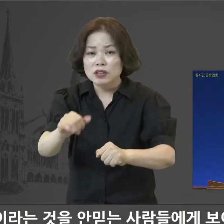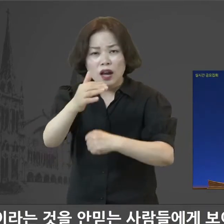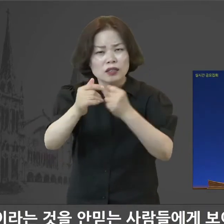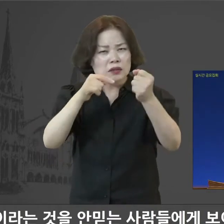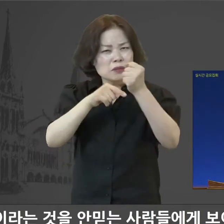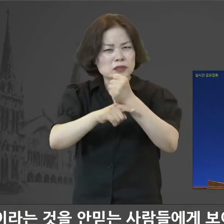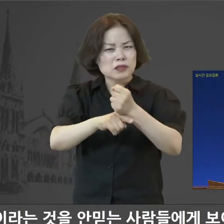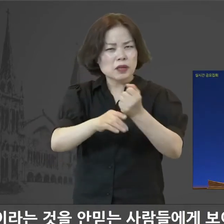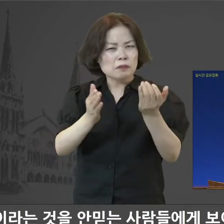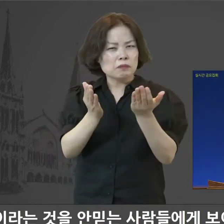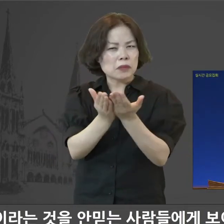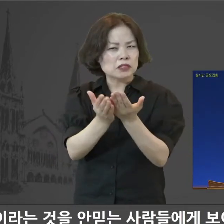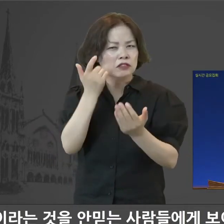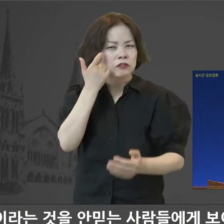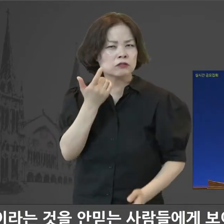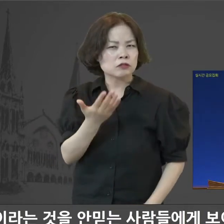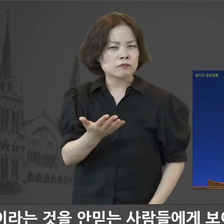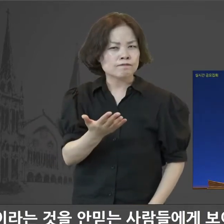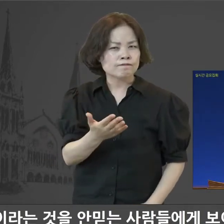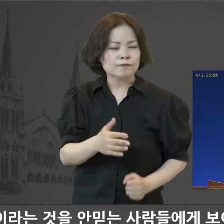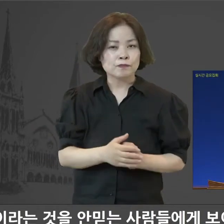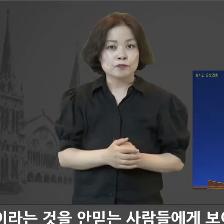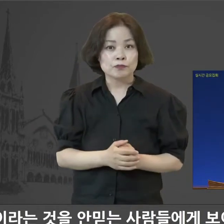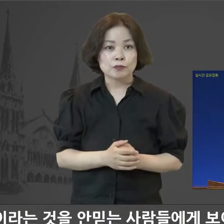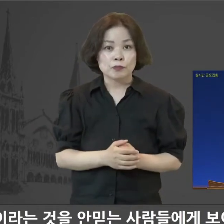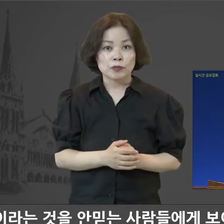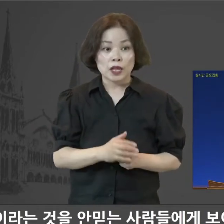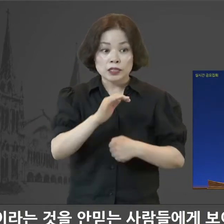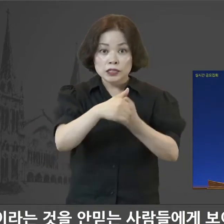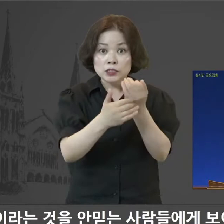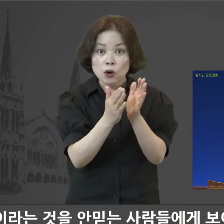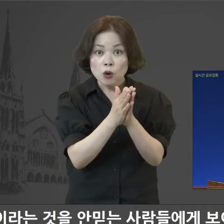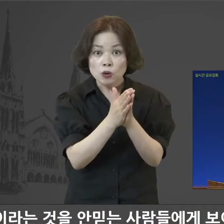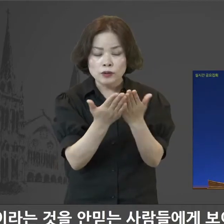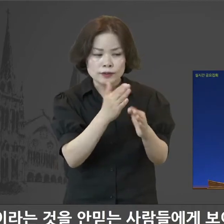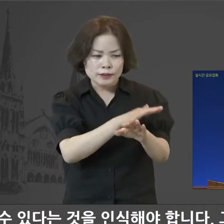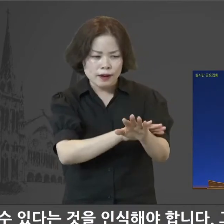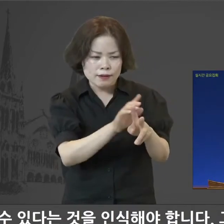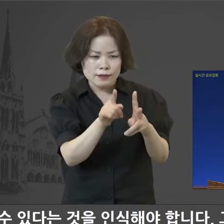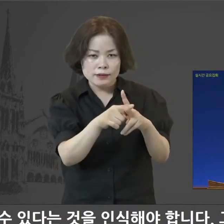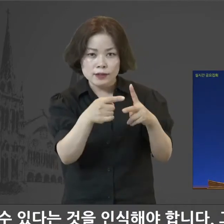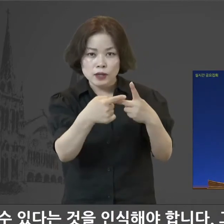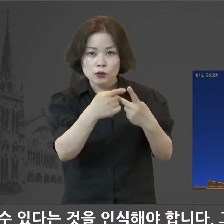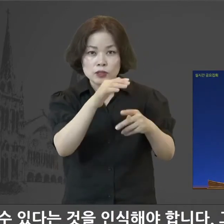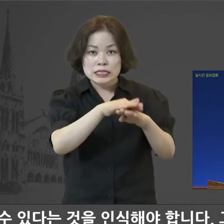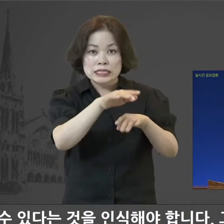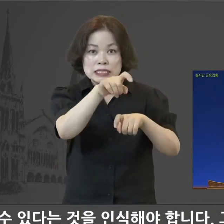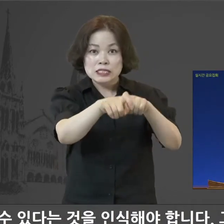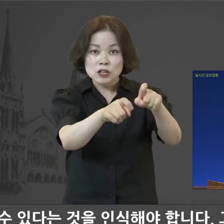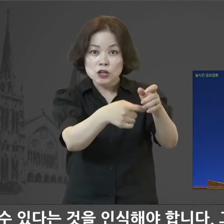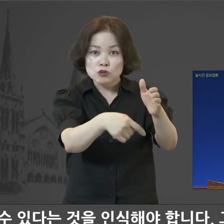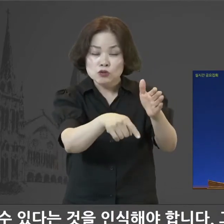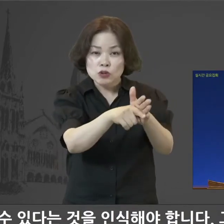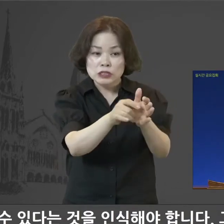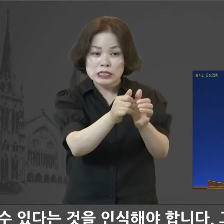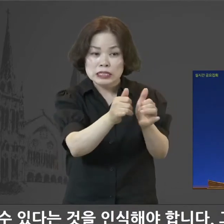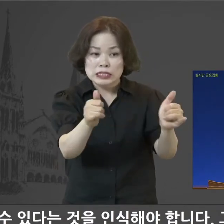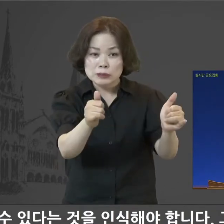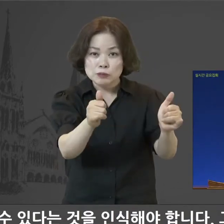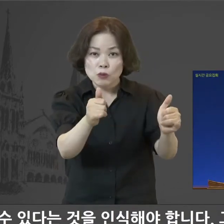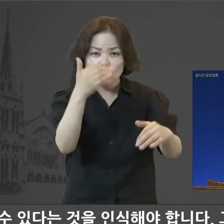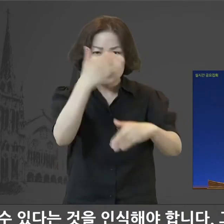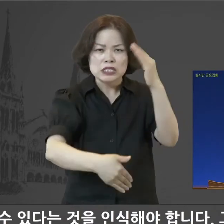뜻에 부합하는 것처럼 마치 성경을 잘 이해하고 그대로 실천하려고 하는 것을 인본주의로